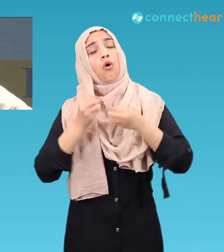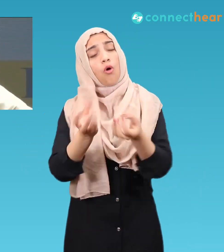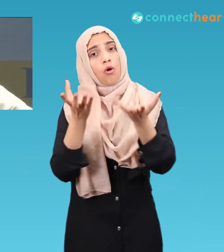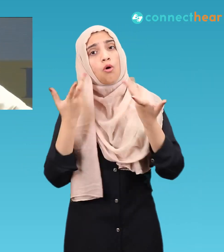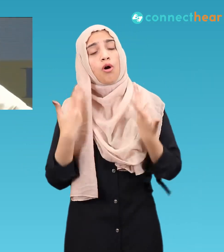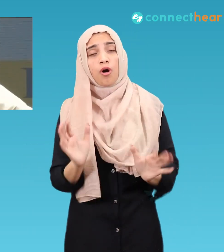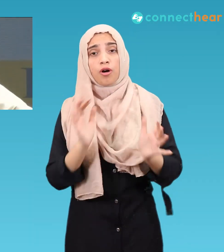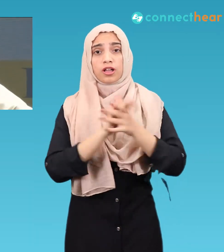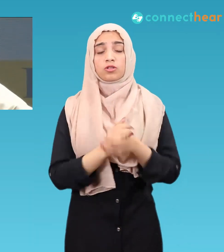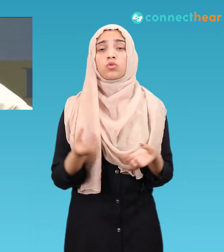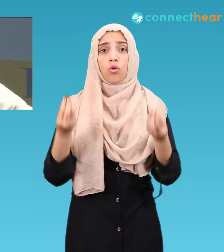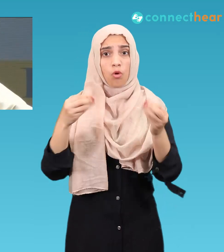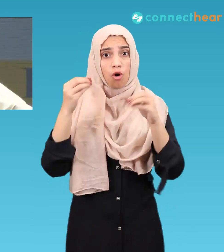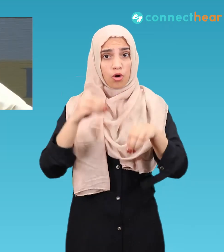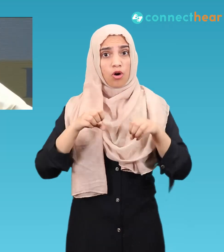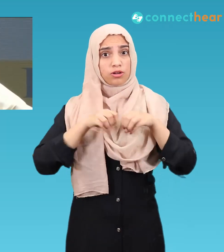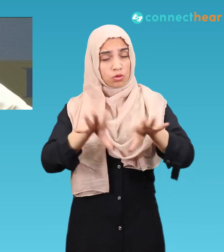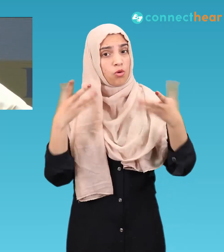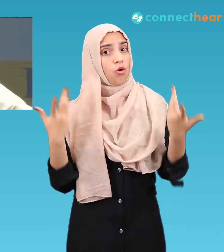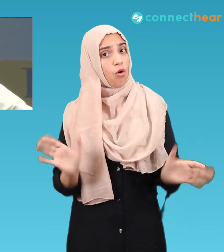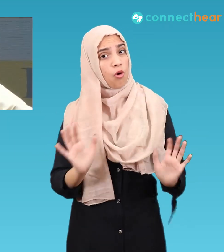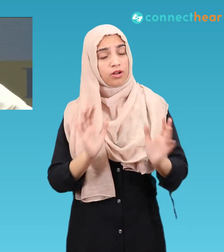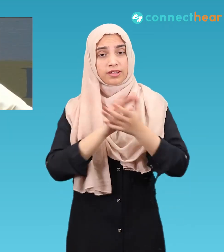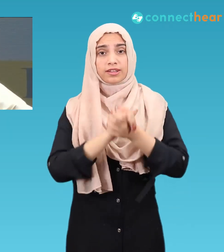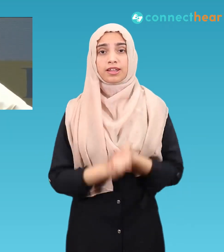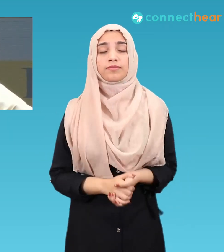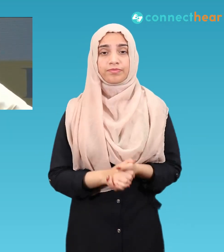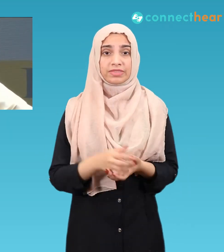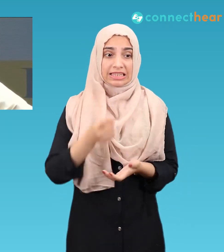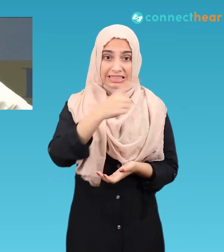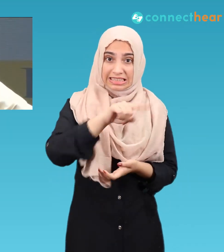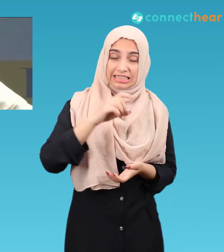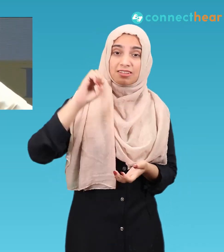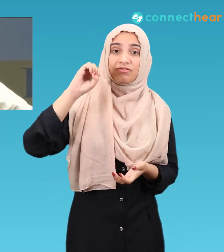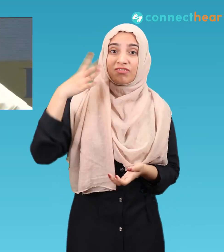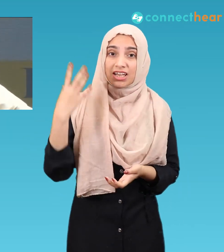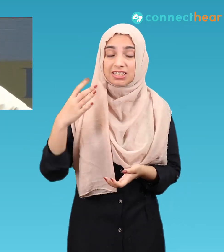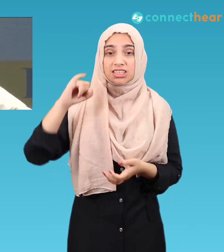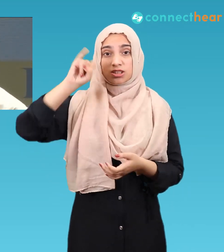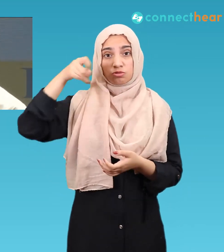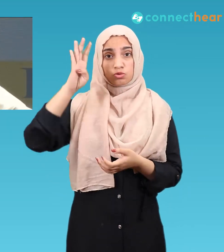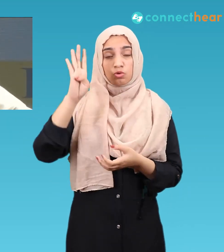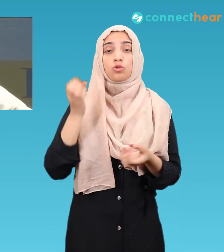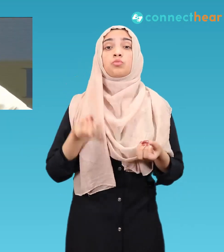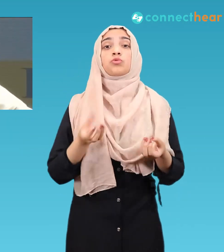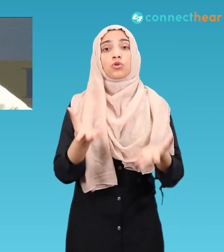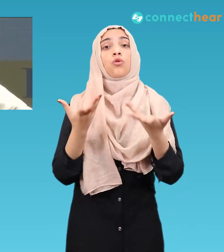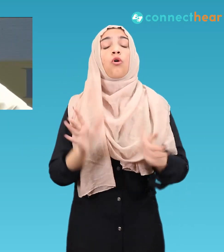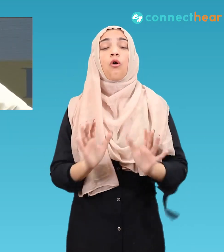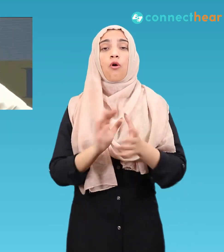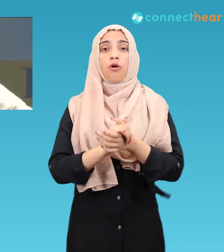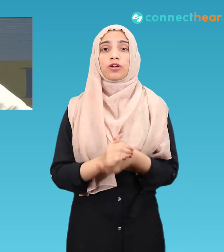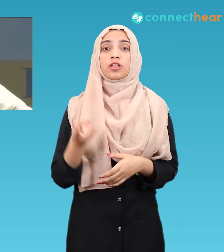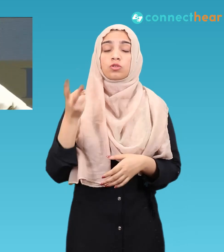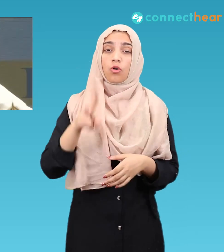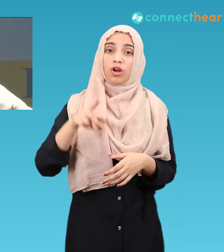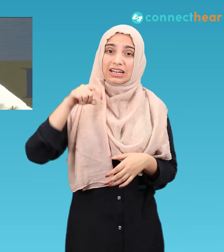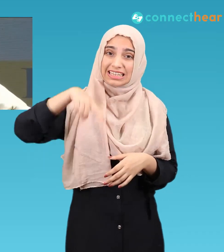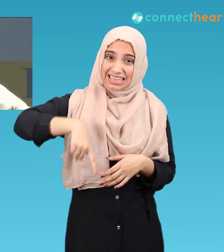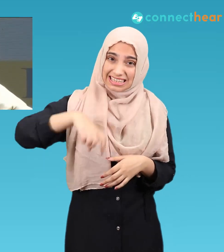مسئلہ روزگار کا ہے، اس سے روزگار بھی ملے گا، اور اس سے پھر ملک کی دولت میں اضافہ ہوگا، ویلتھ